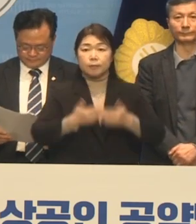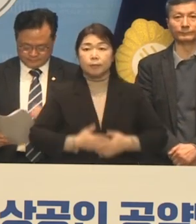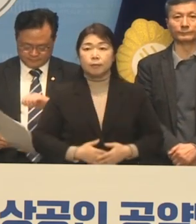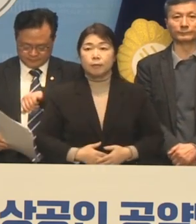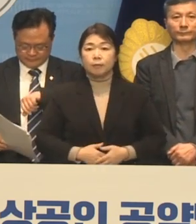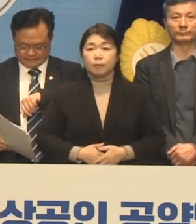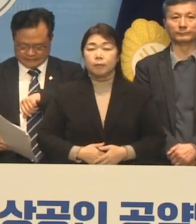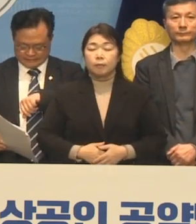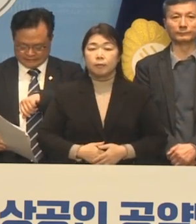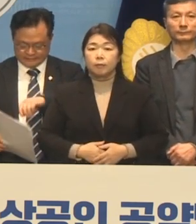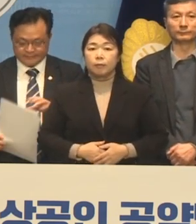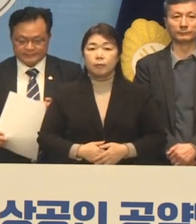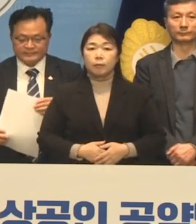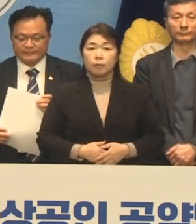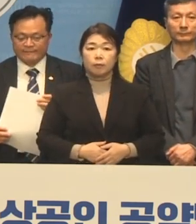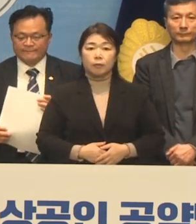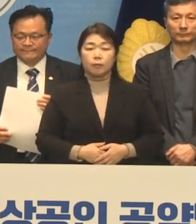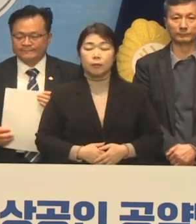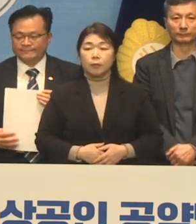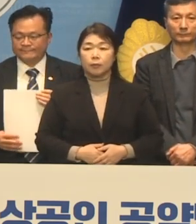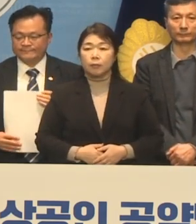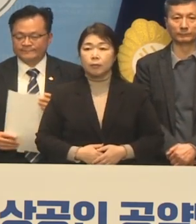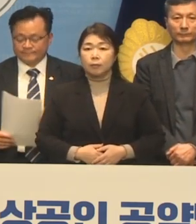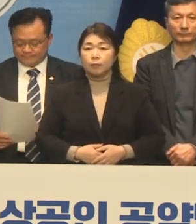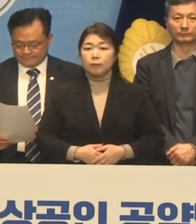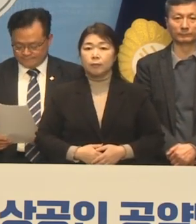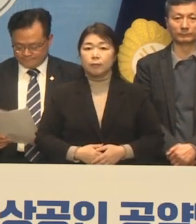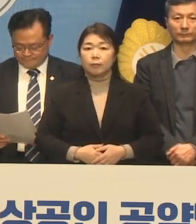미리 전해드립니다. 시작하겠습니다.